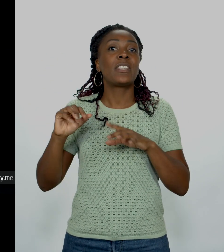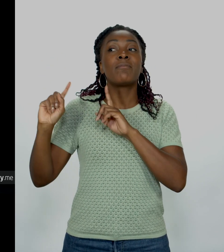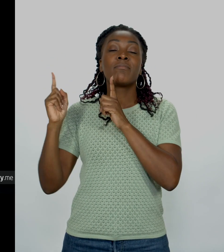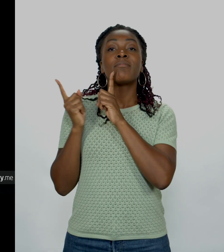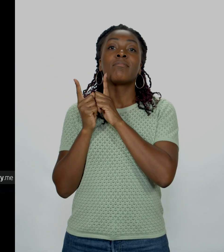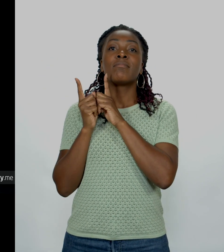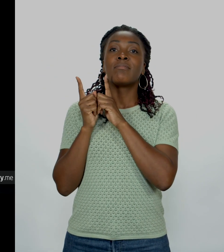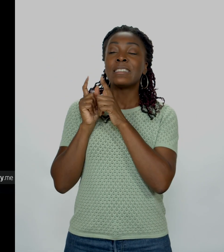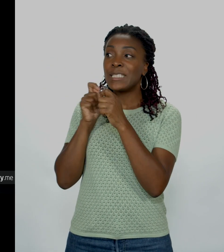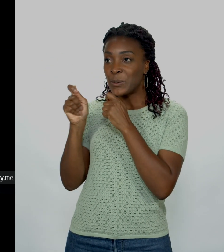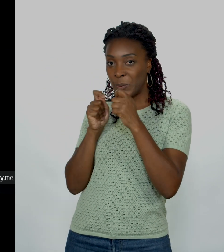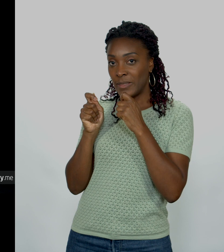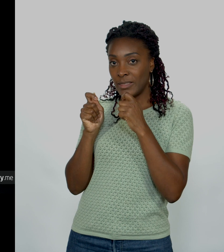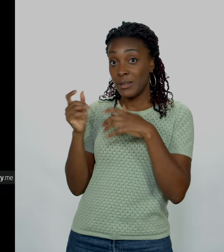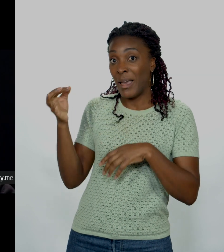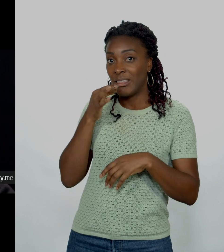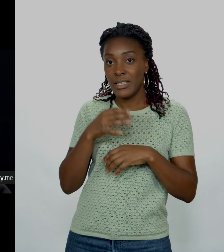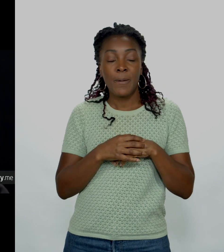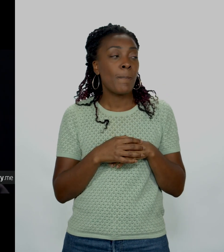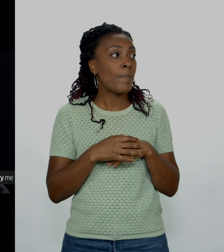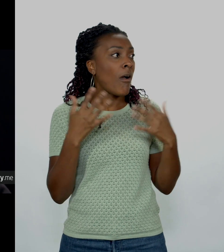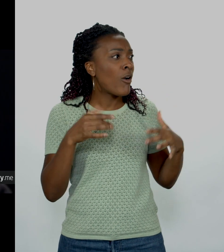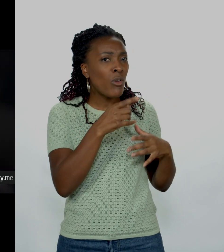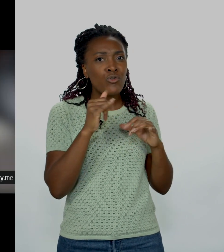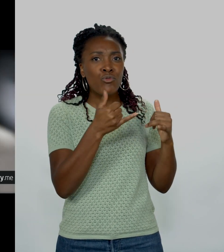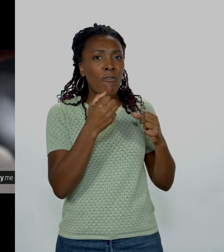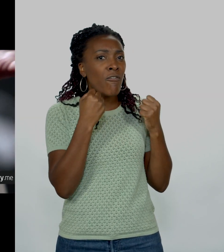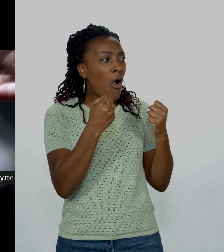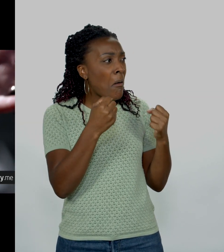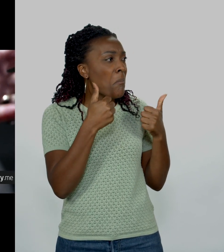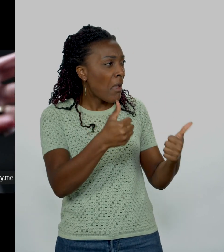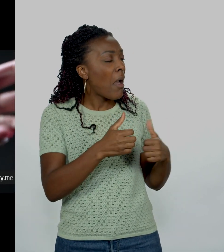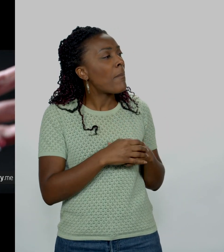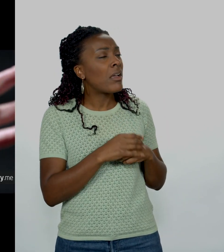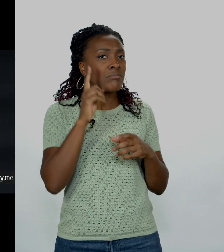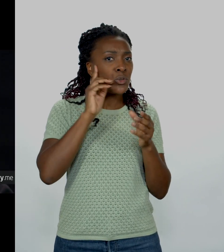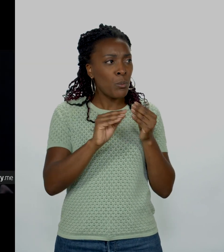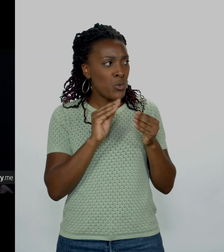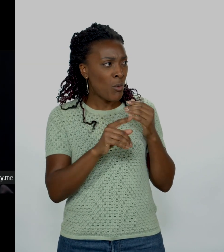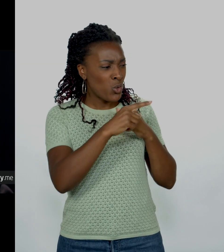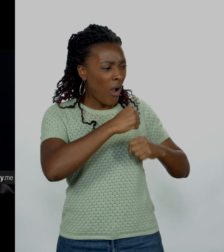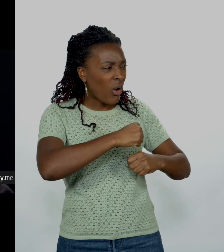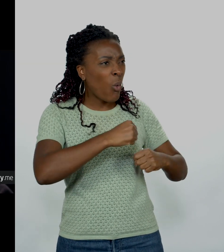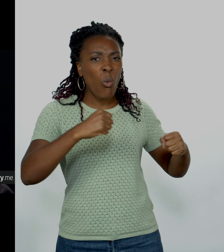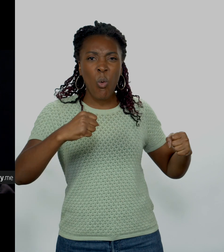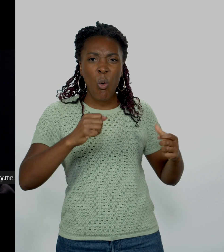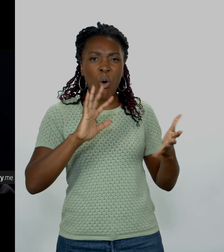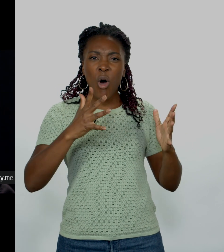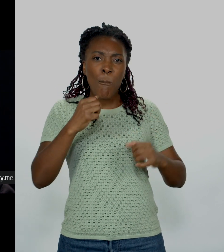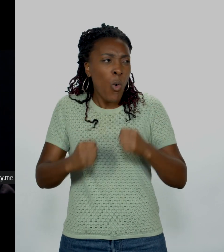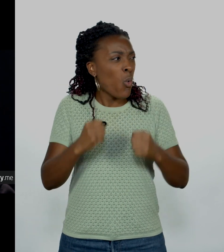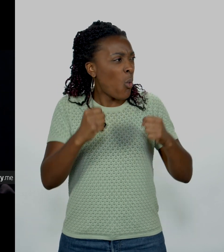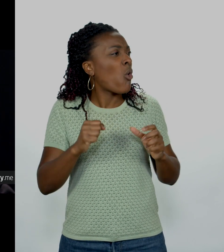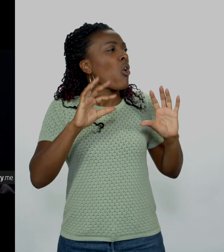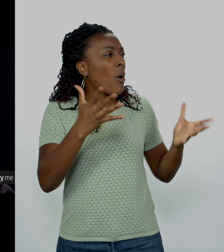le training, il venait chez moi. Et il me disait « Déborah, tu joues vraiment bien, mais je me demande comment tu peux courir